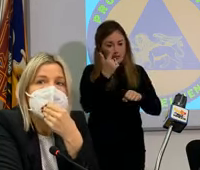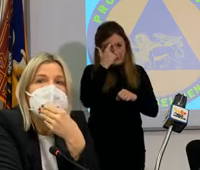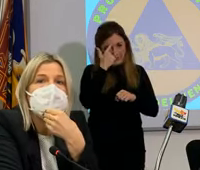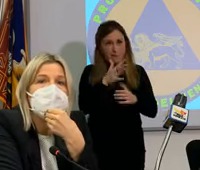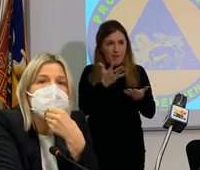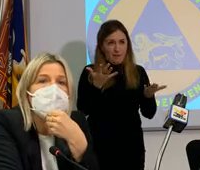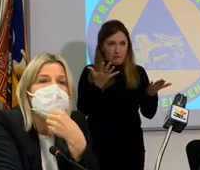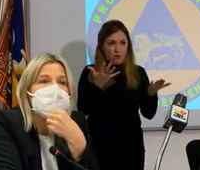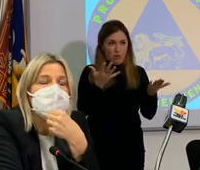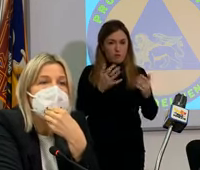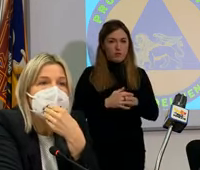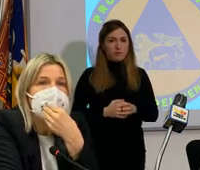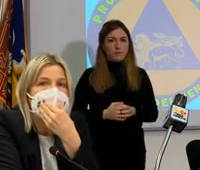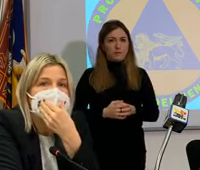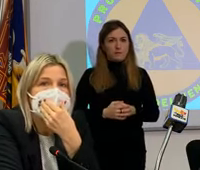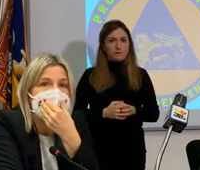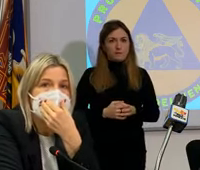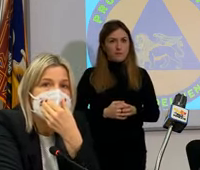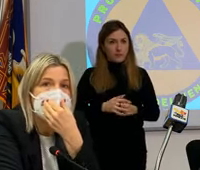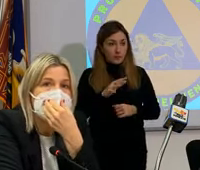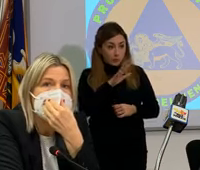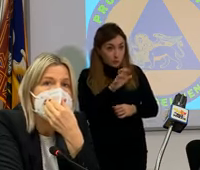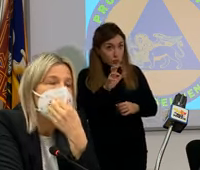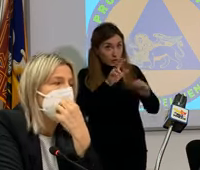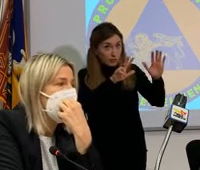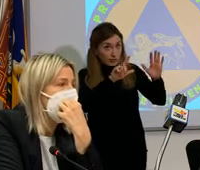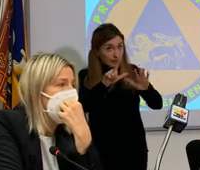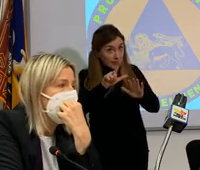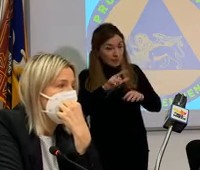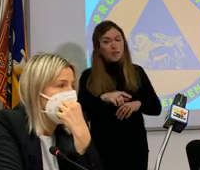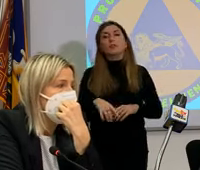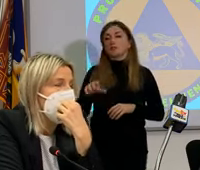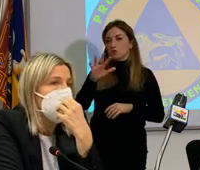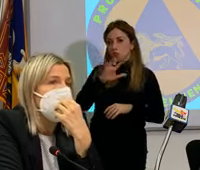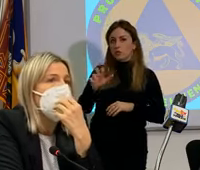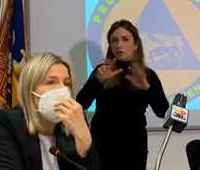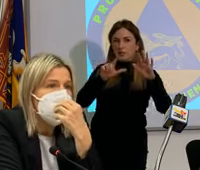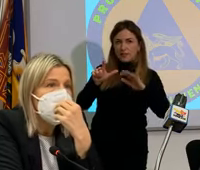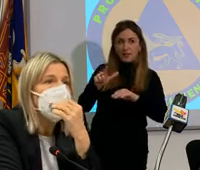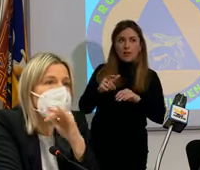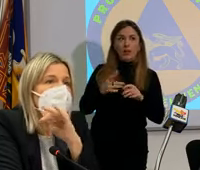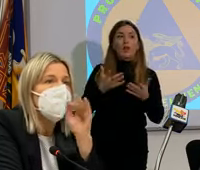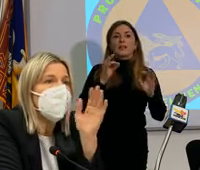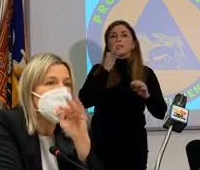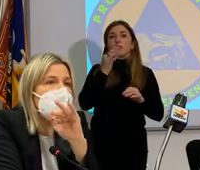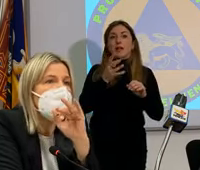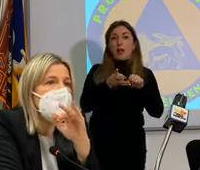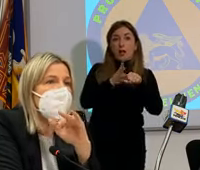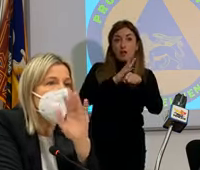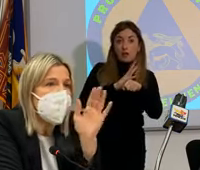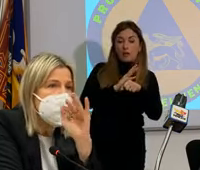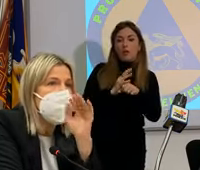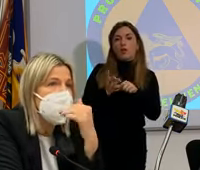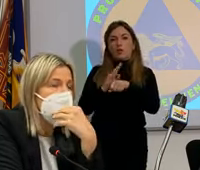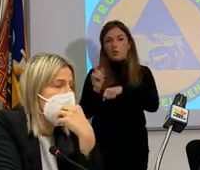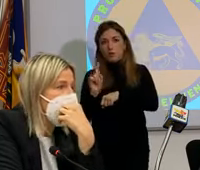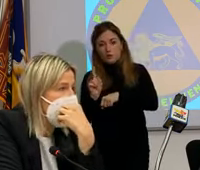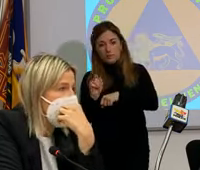monitoraggio continuo 587 si famiglia non covi di cui